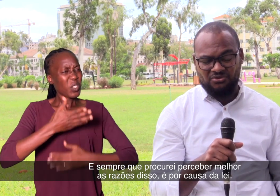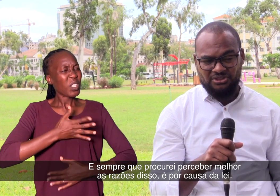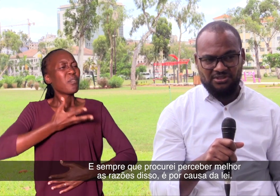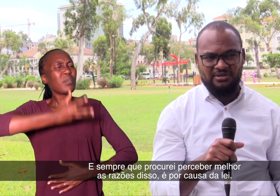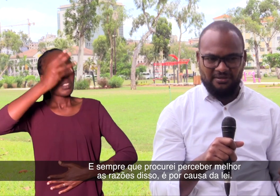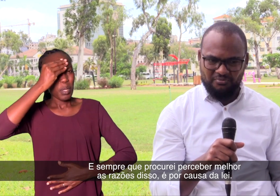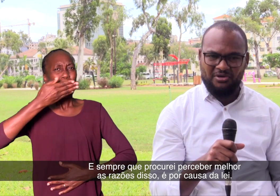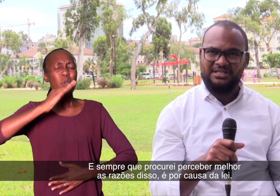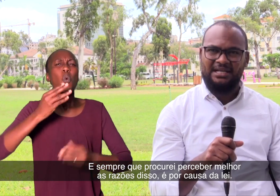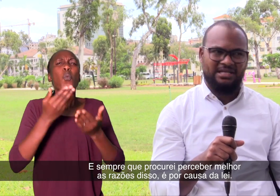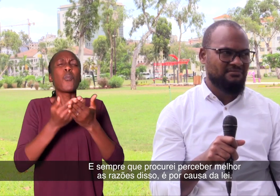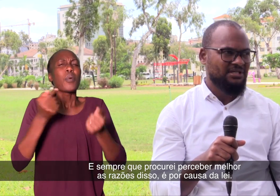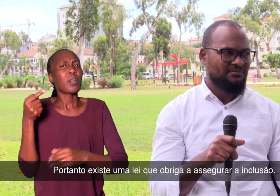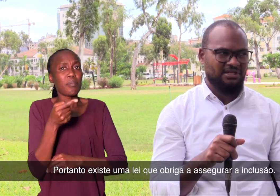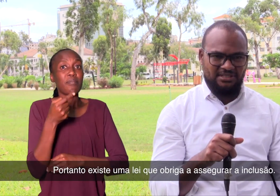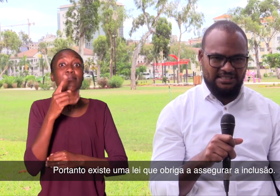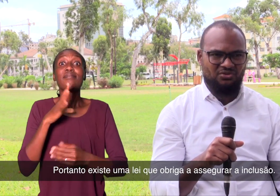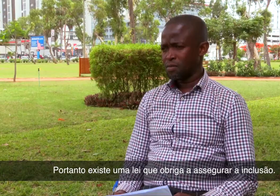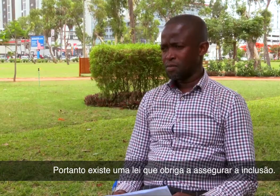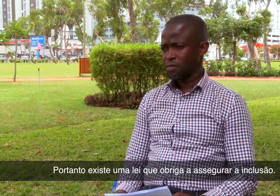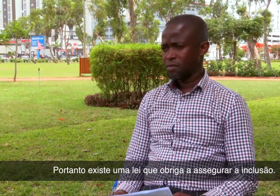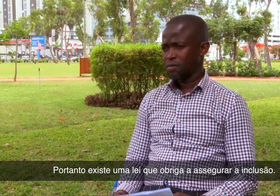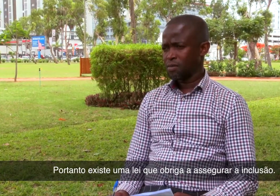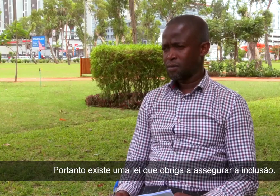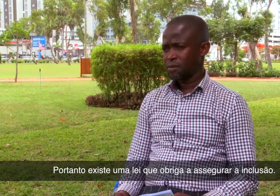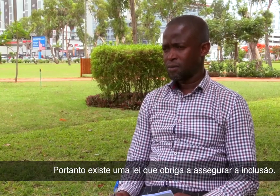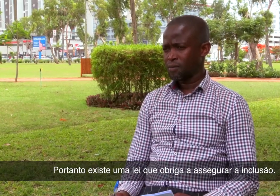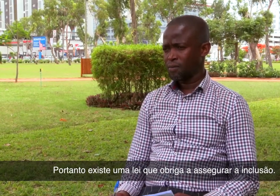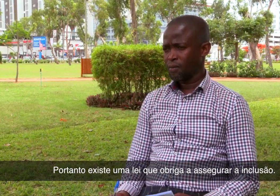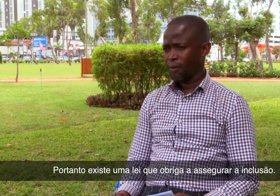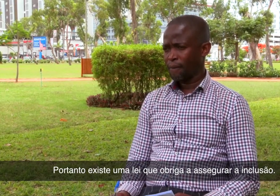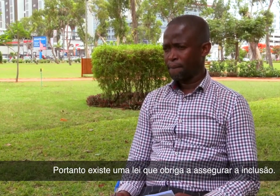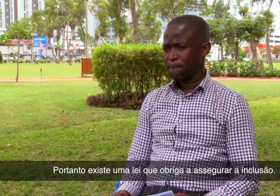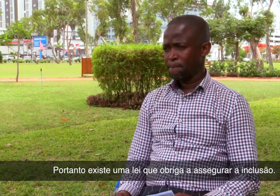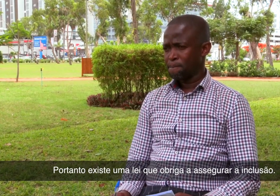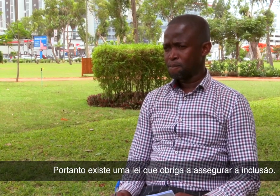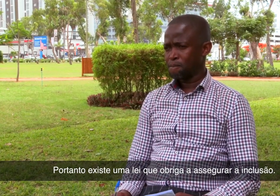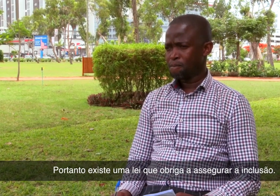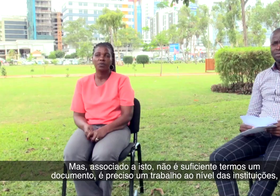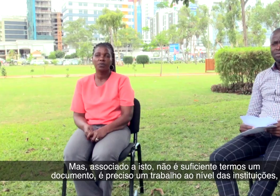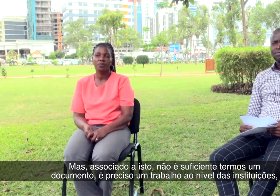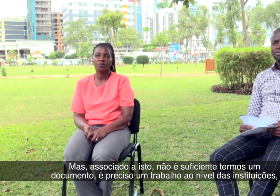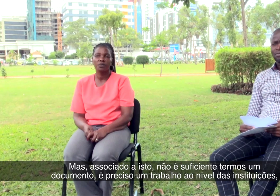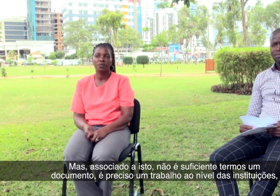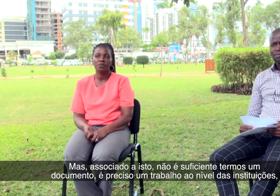as razões disso, é por causa da lei. Portanto, existe uma lei que obriga a assegurar a inclusão.